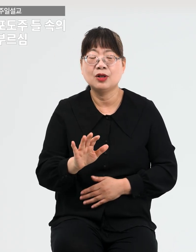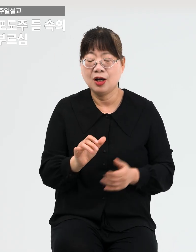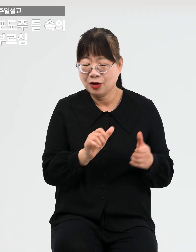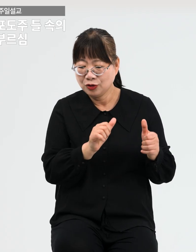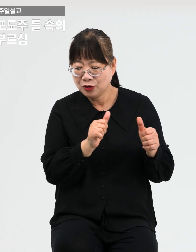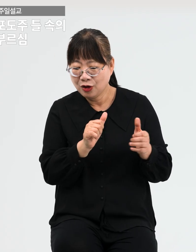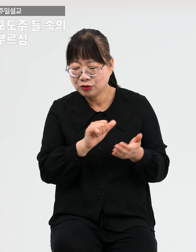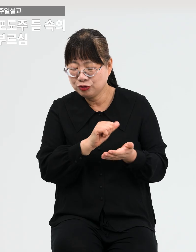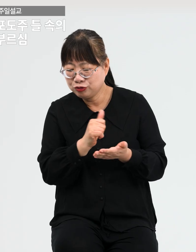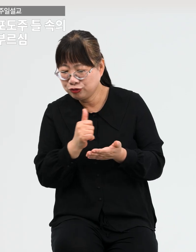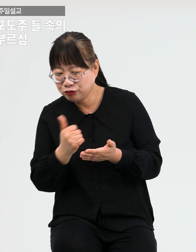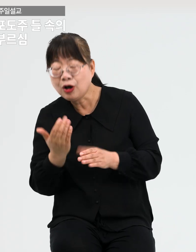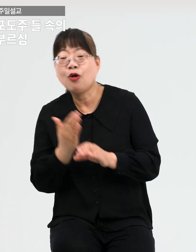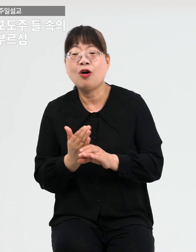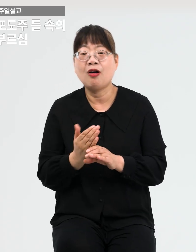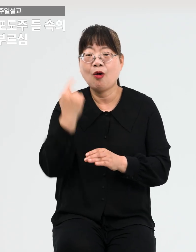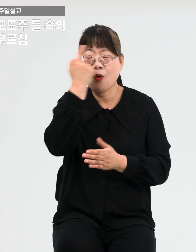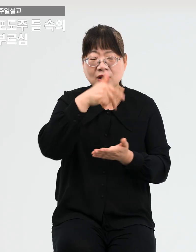죽어가는 마당에 체면이 어디 있어요?